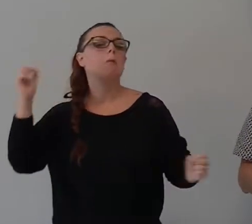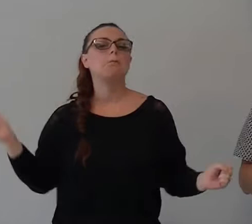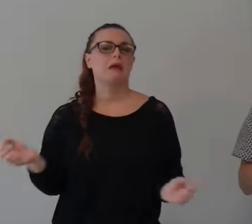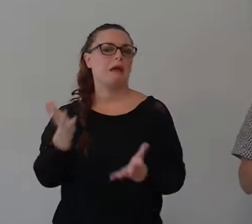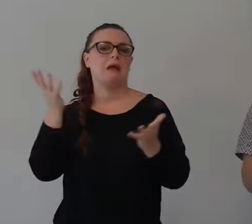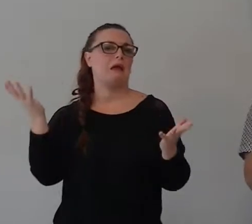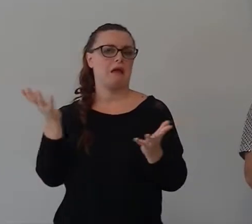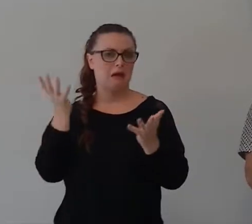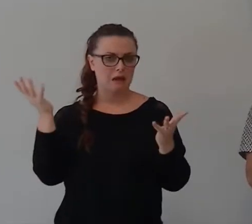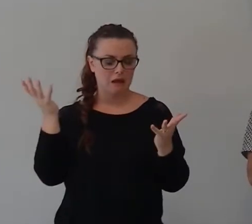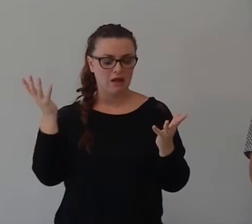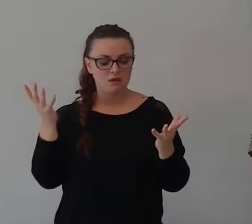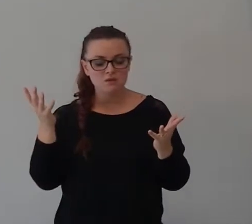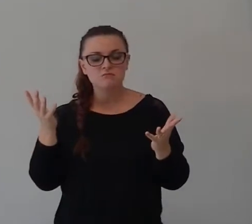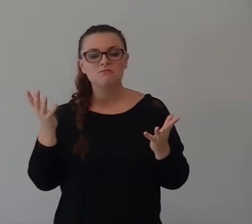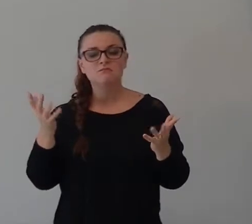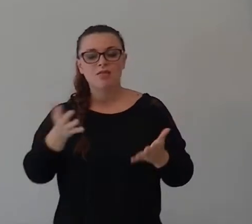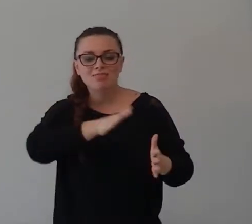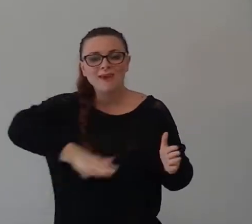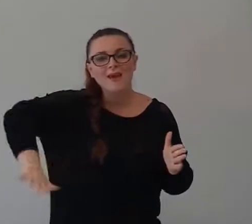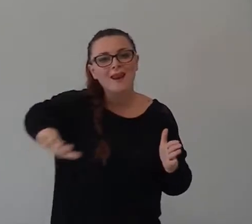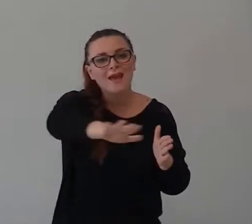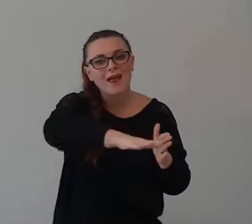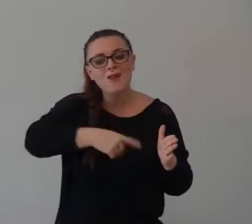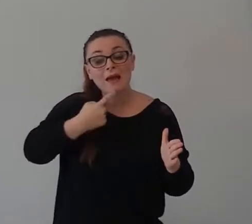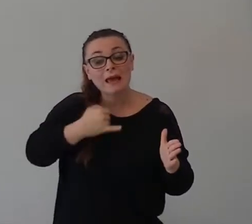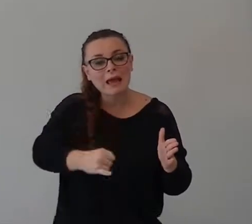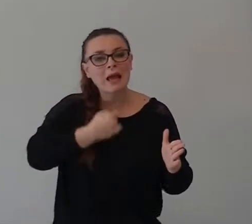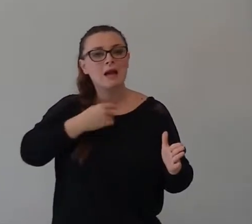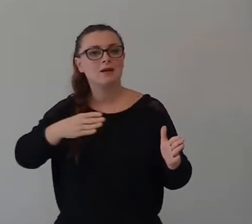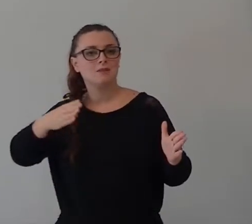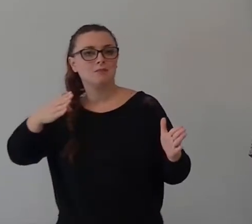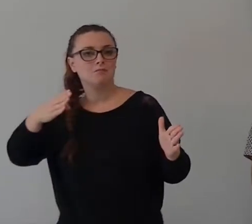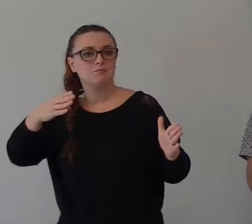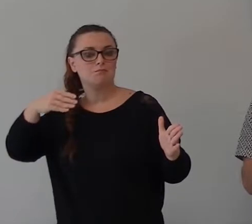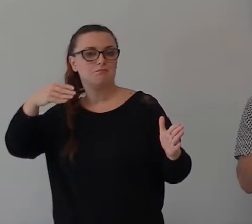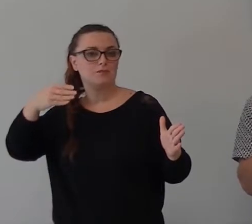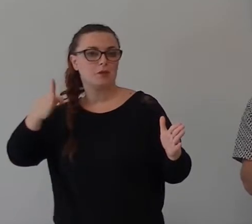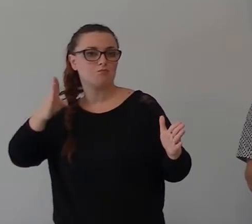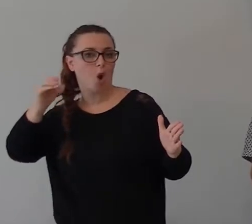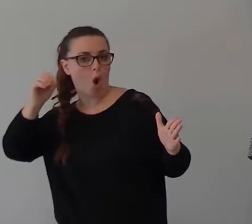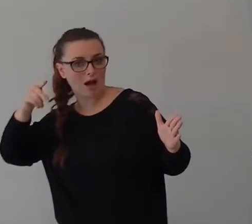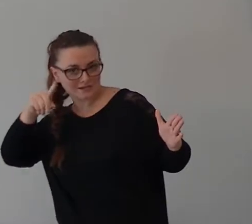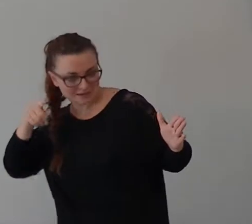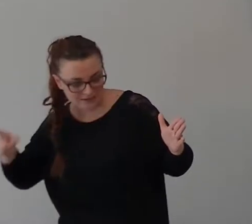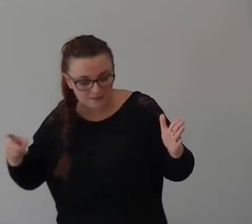di Boaz. Ora, nell'originale scritto in ebraico, quel per